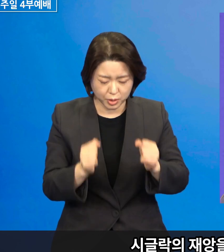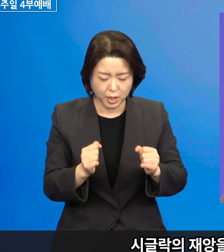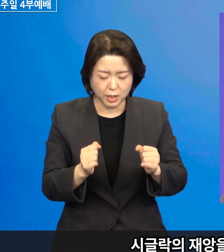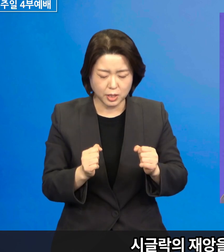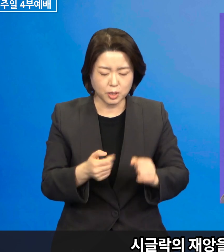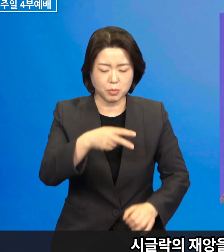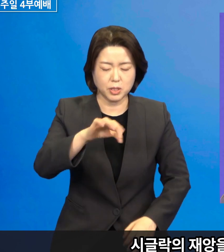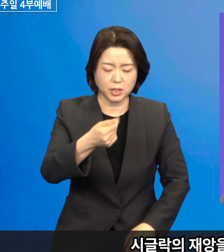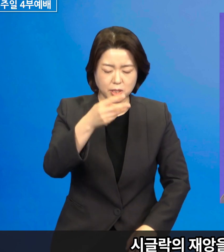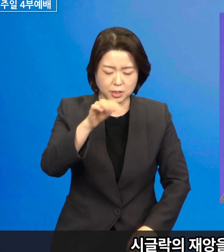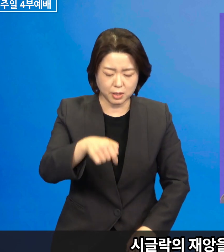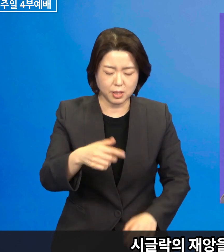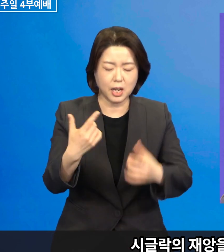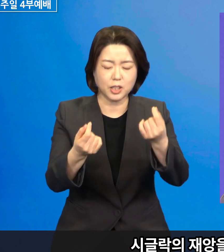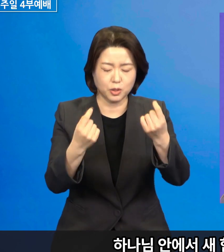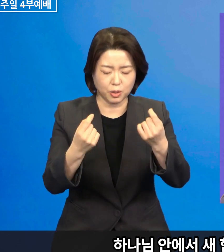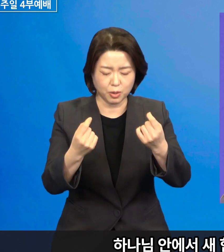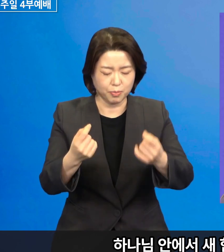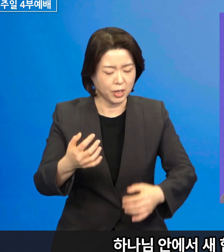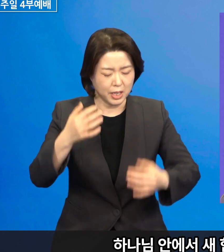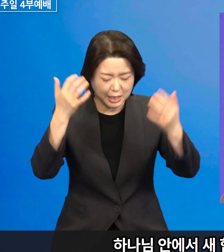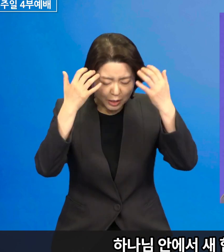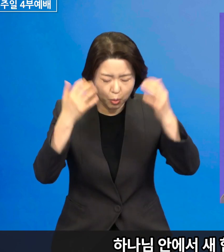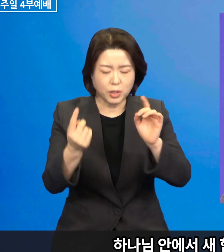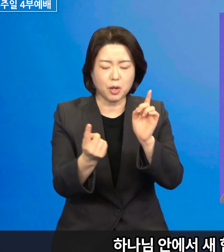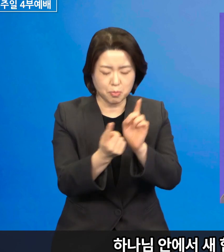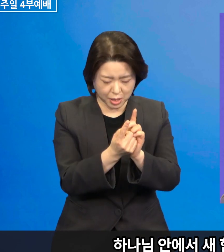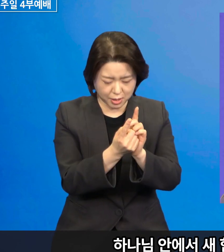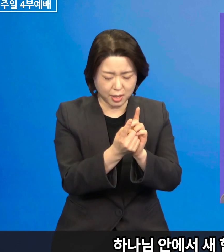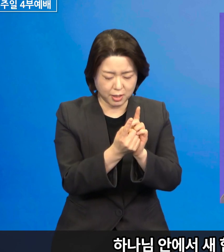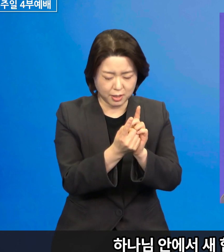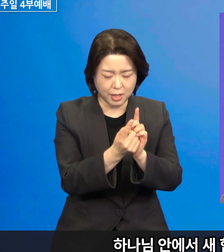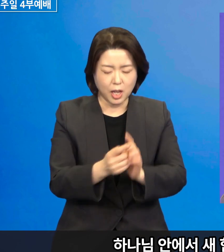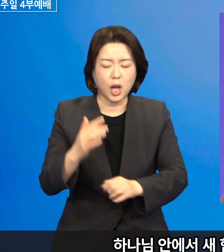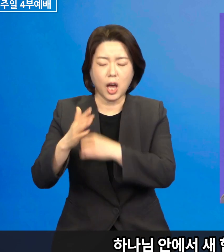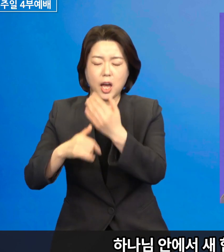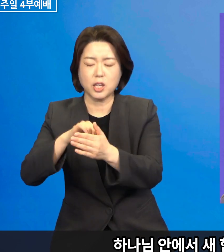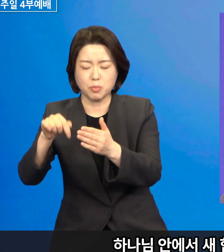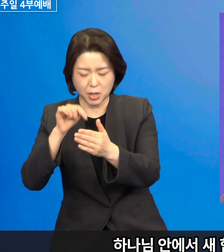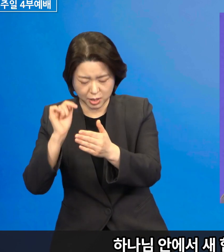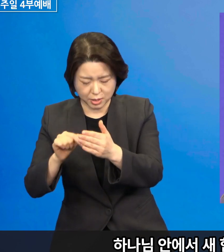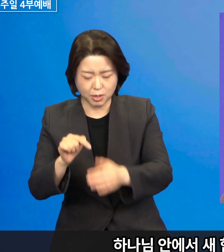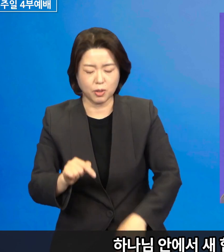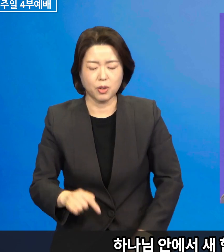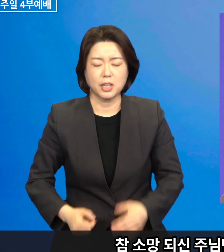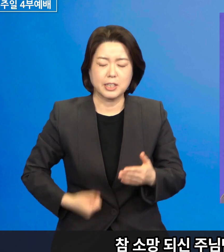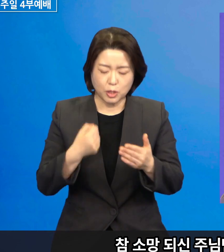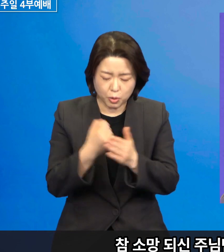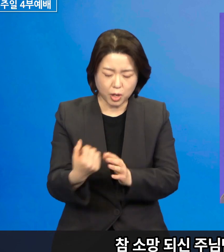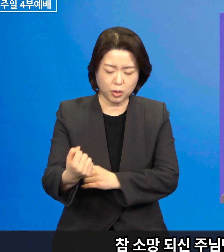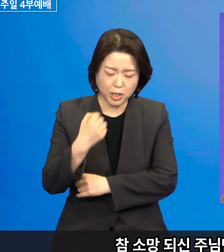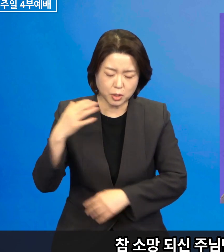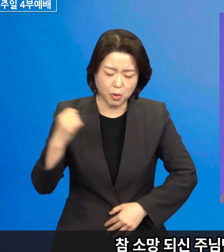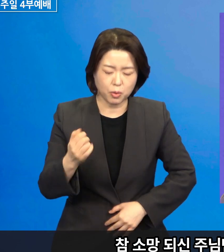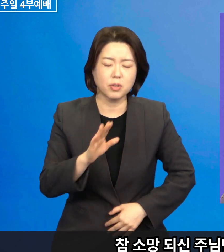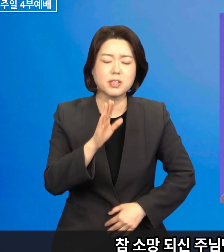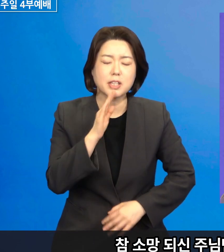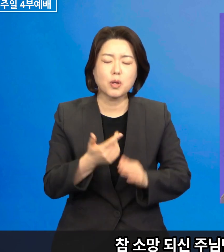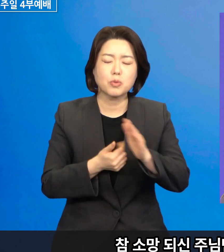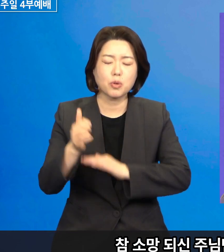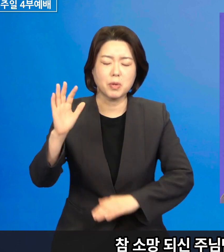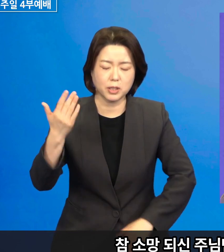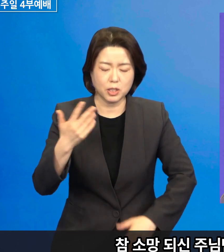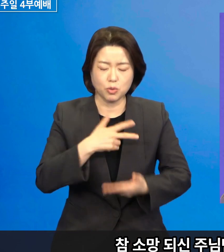시글락의 재앙을 만난 상황 속에서 하나님 안에서 새 힘을 얻고 용기를 얻고 참 소망 되신